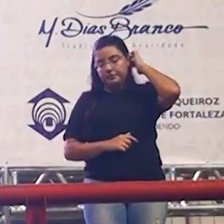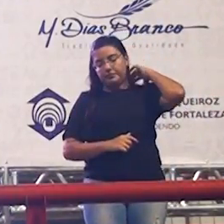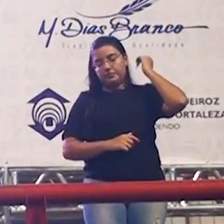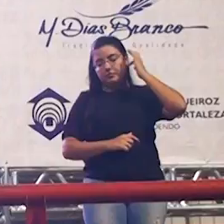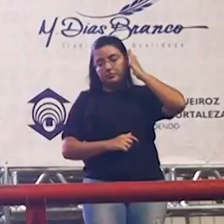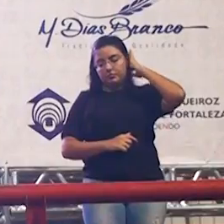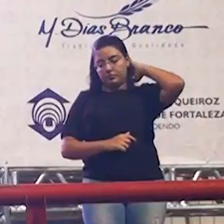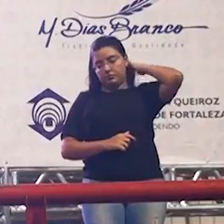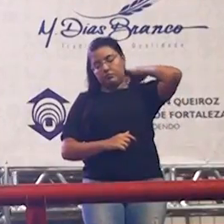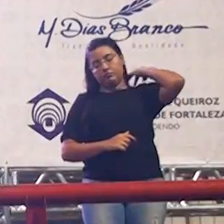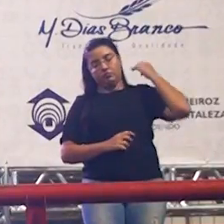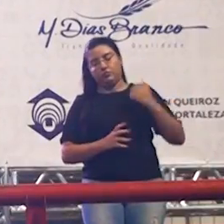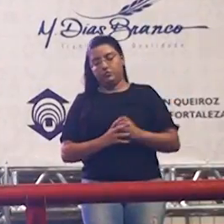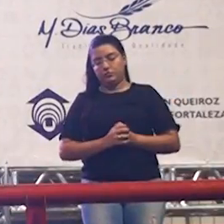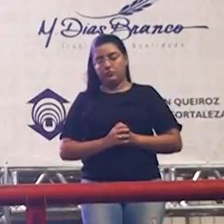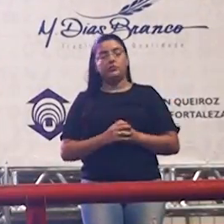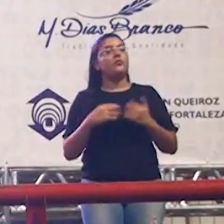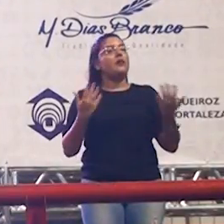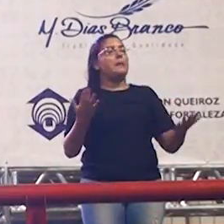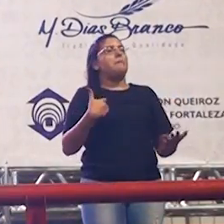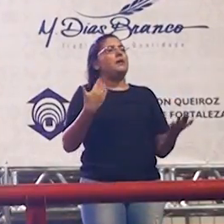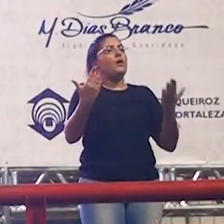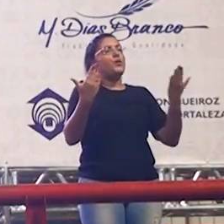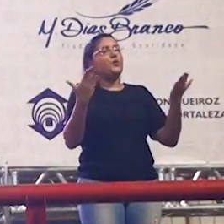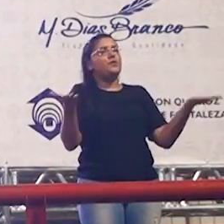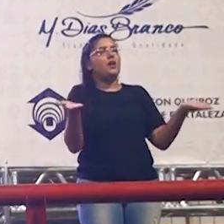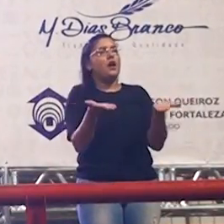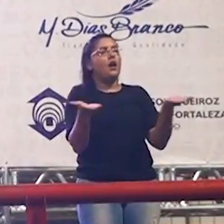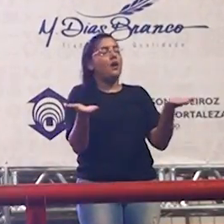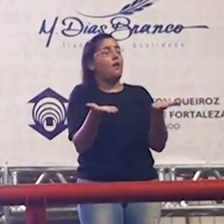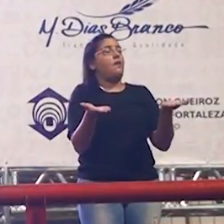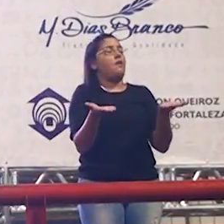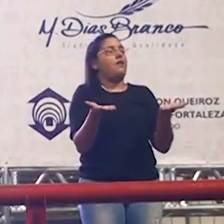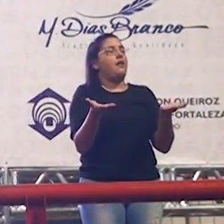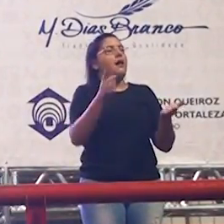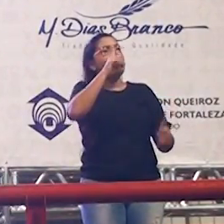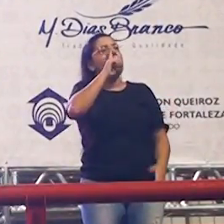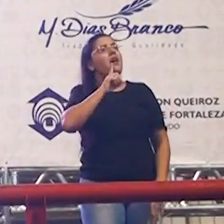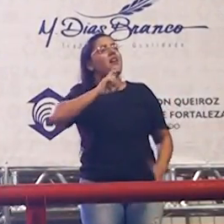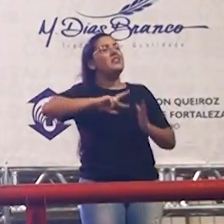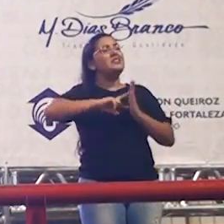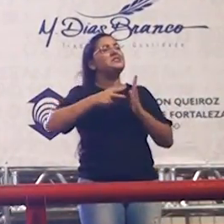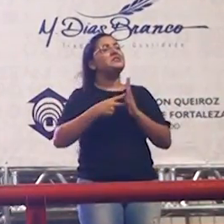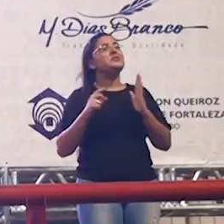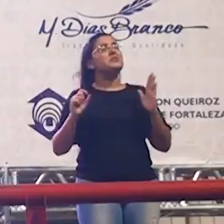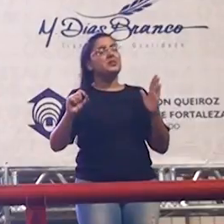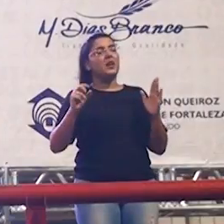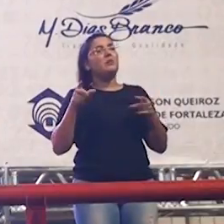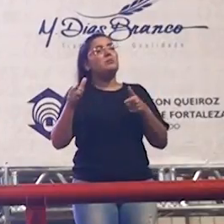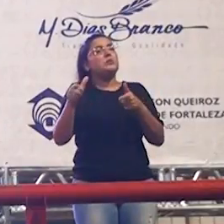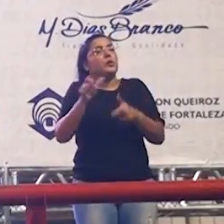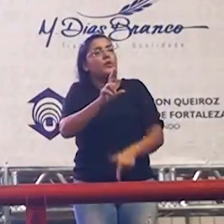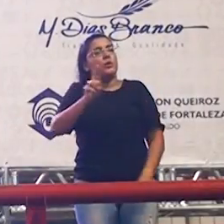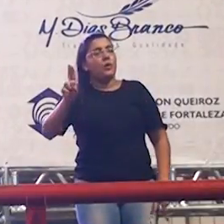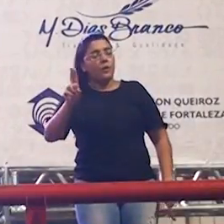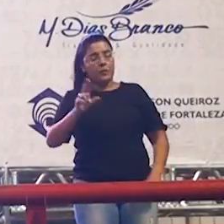Viu? Professor, minha dúvida agora são essas áreas amarelas. Como é que eu chamo essas áreas